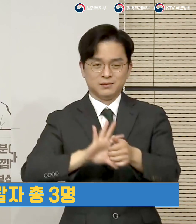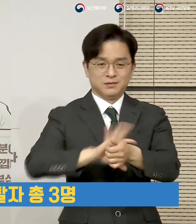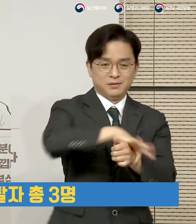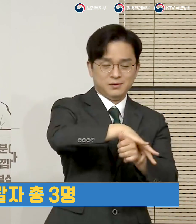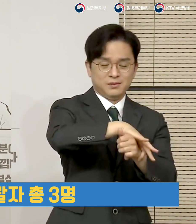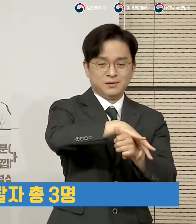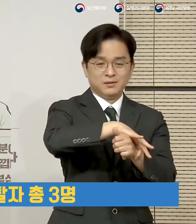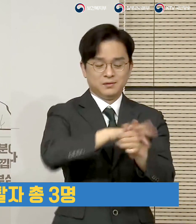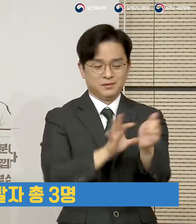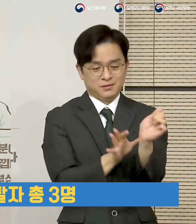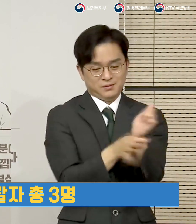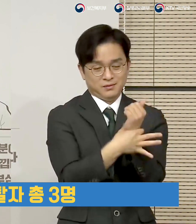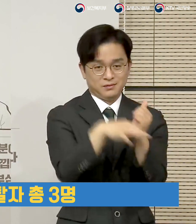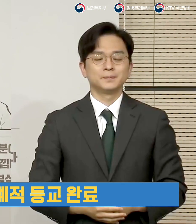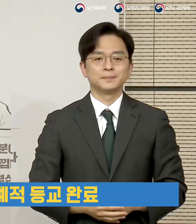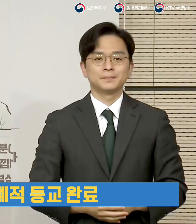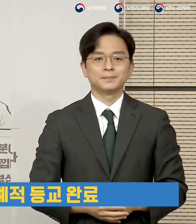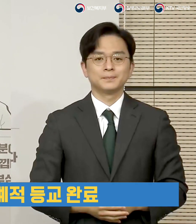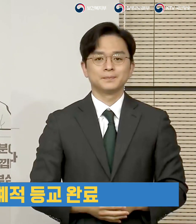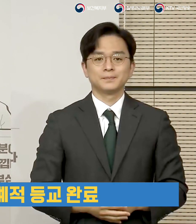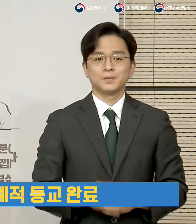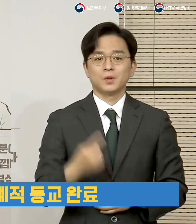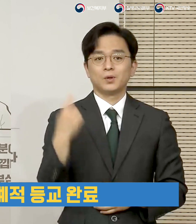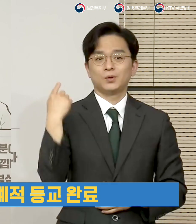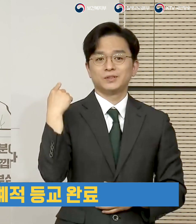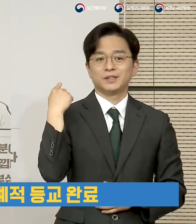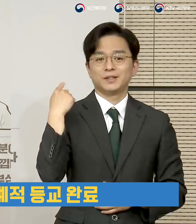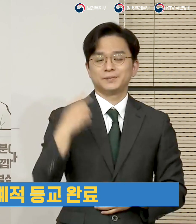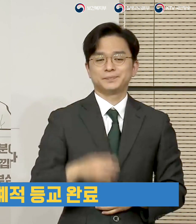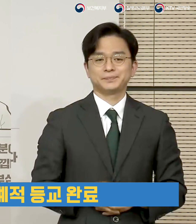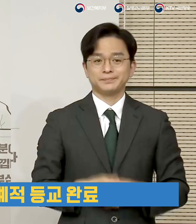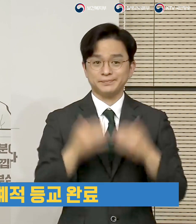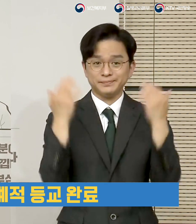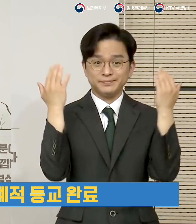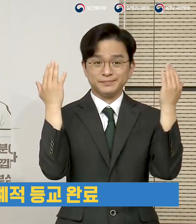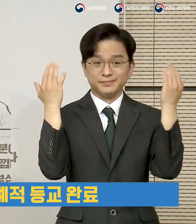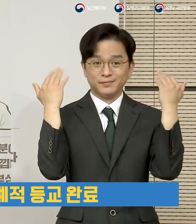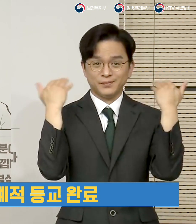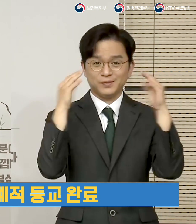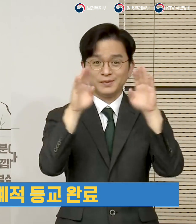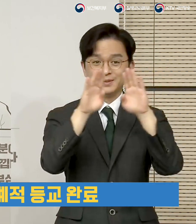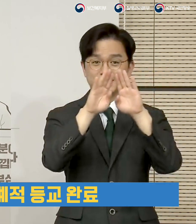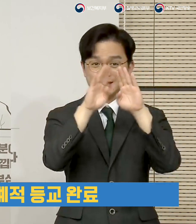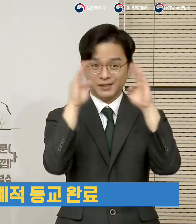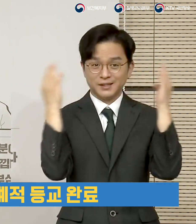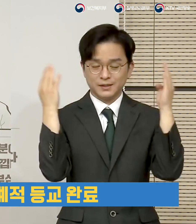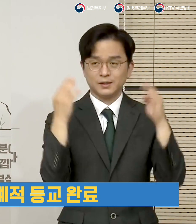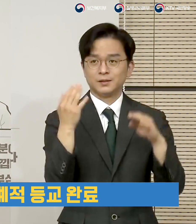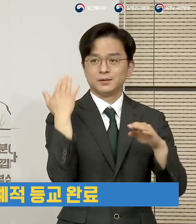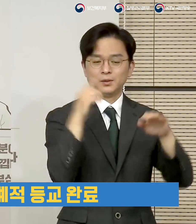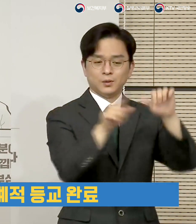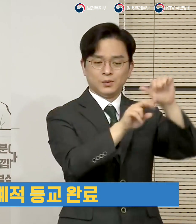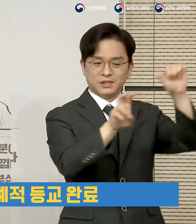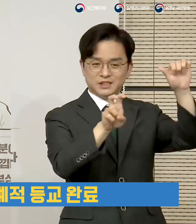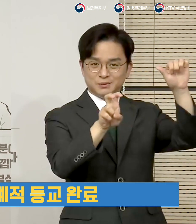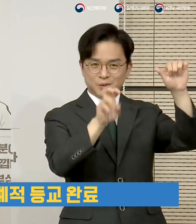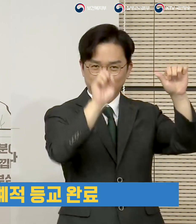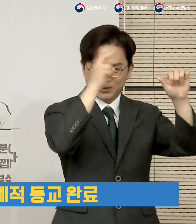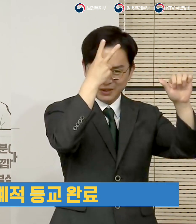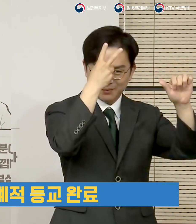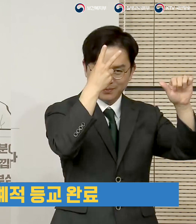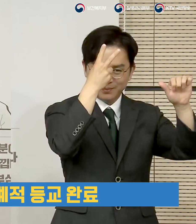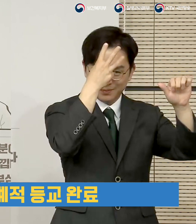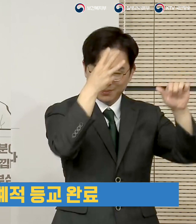현재는 18명이 착용하고 있습니다. 어제 3단계 등교를 마지막으로 5월 20일 고등학교 3학년부터 시작된